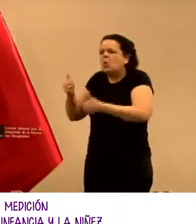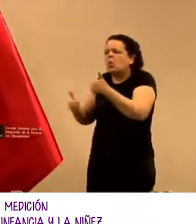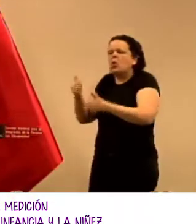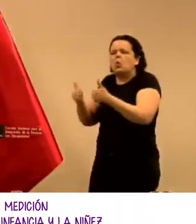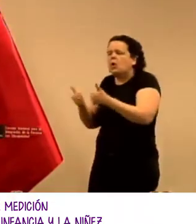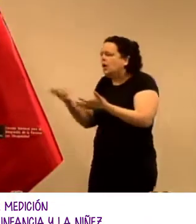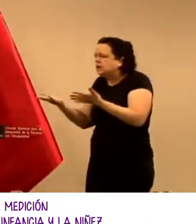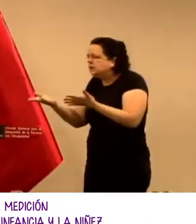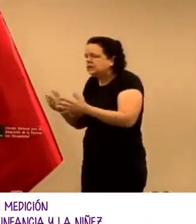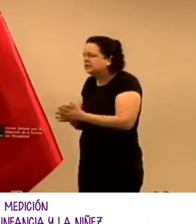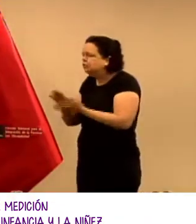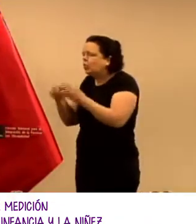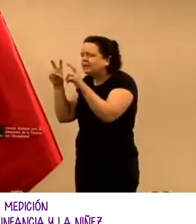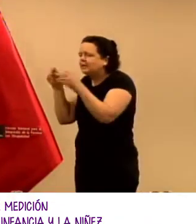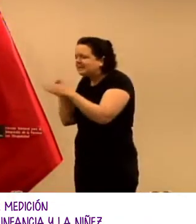contenido de las mismas.